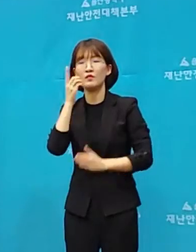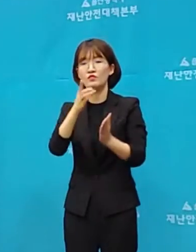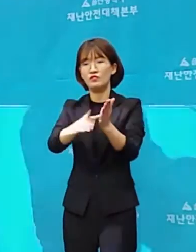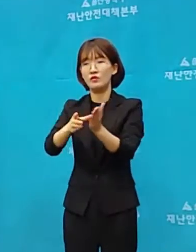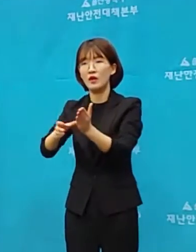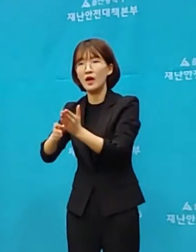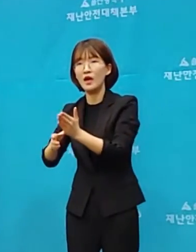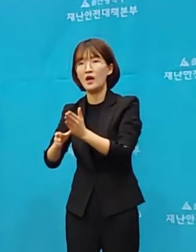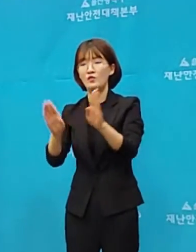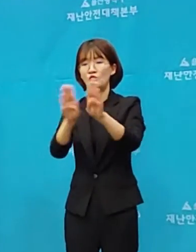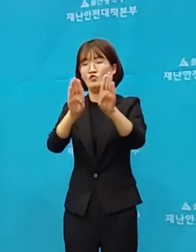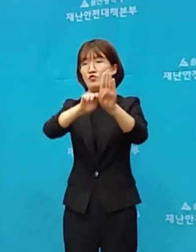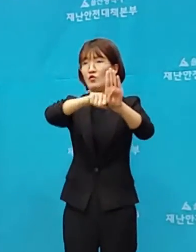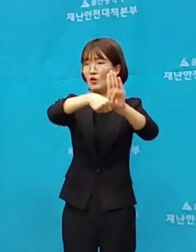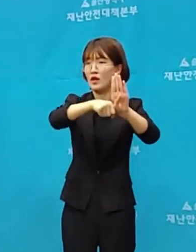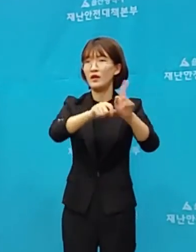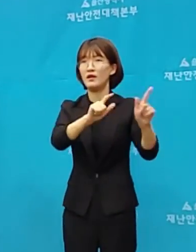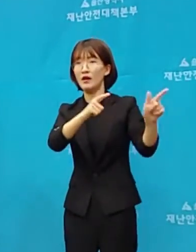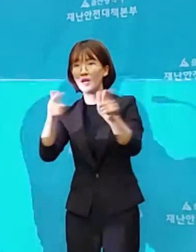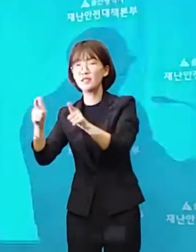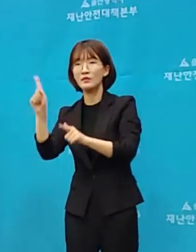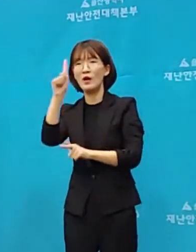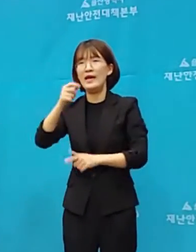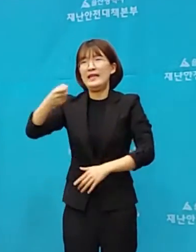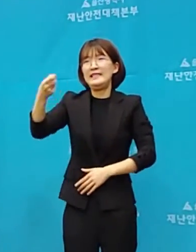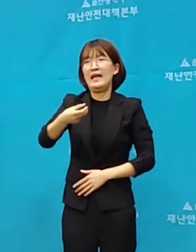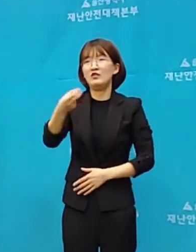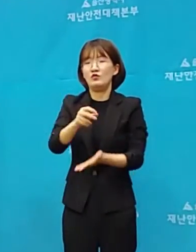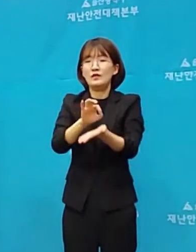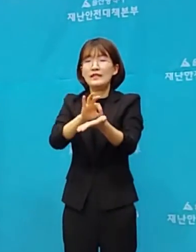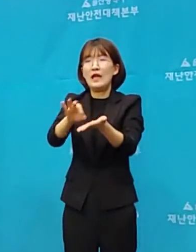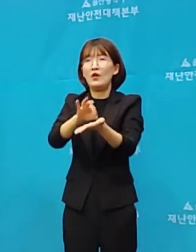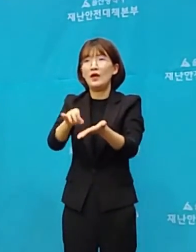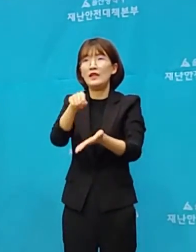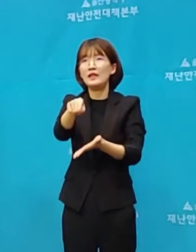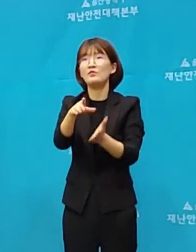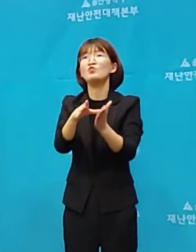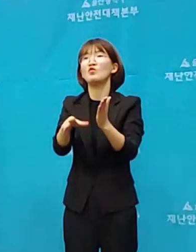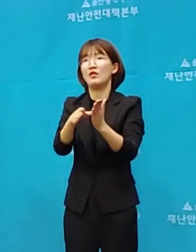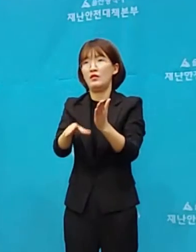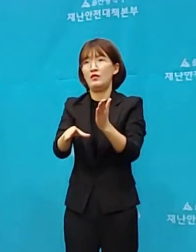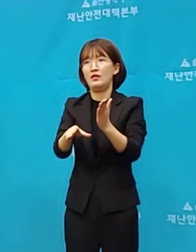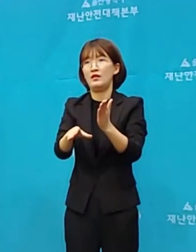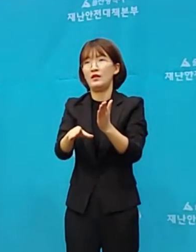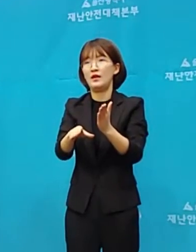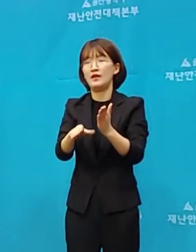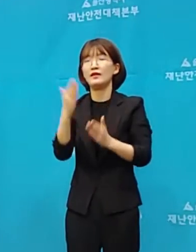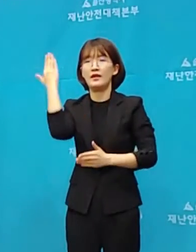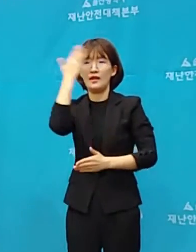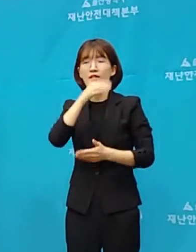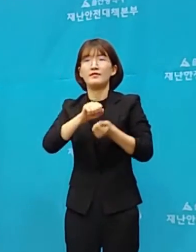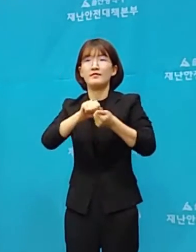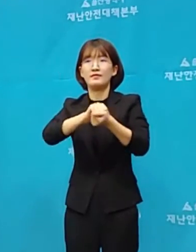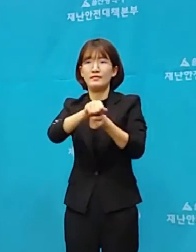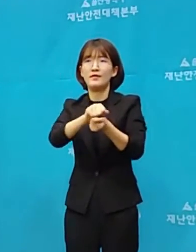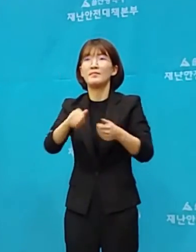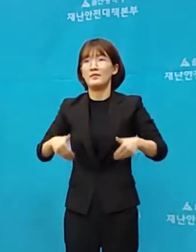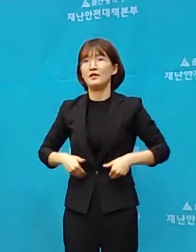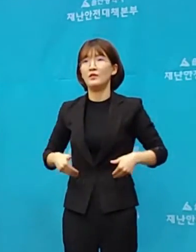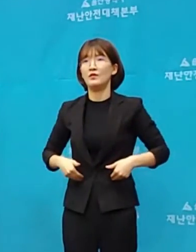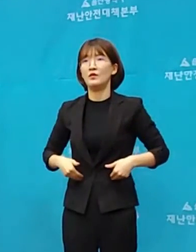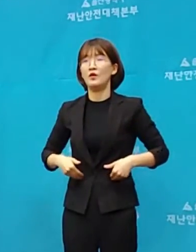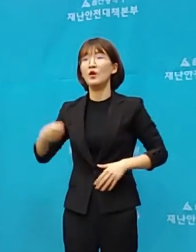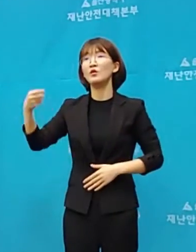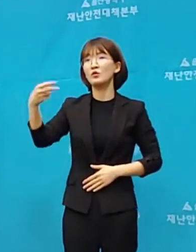가구, 문고리 등 평소 자주 사용하는 물건 등이 주로 소독될 것입니다.